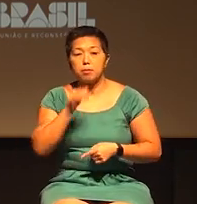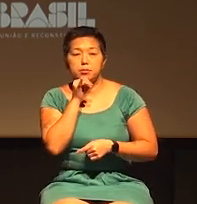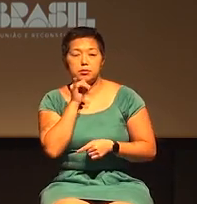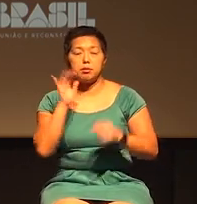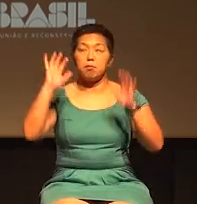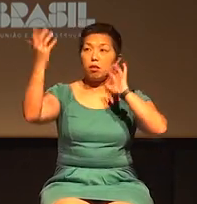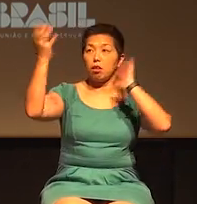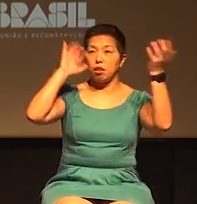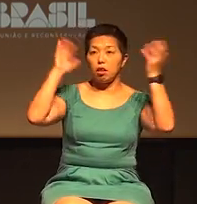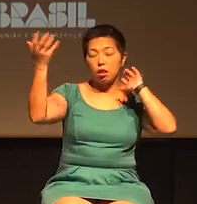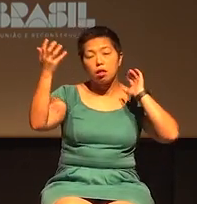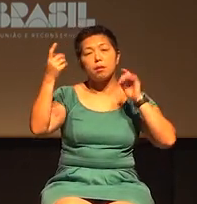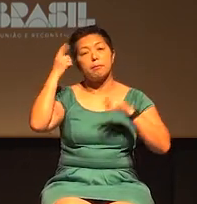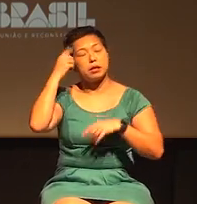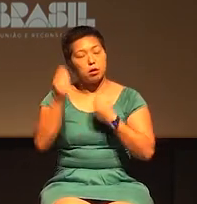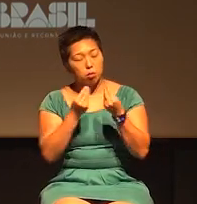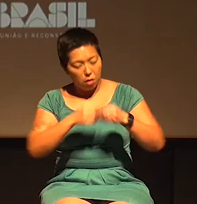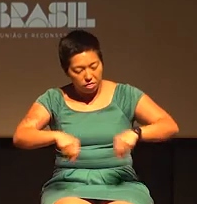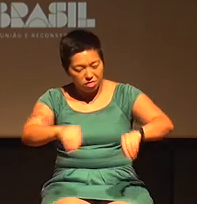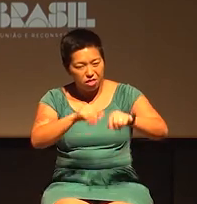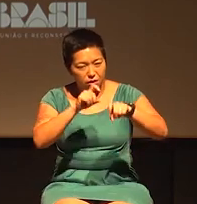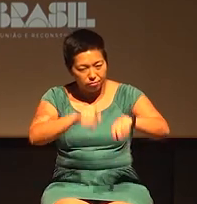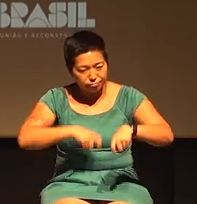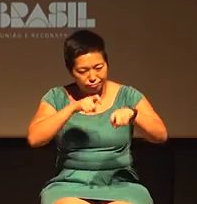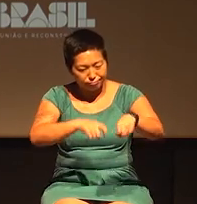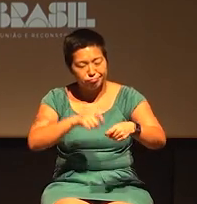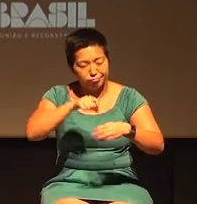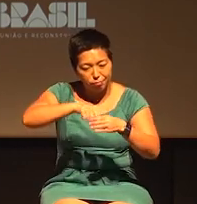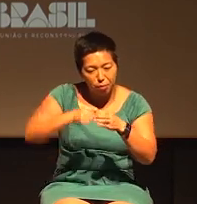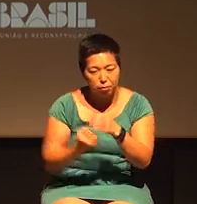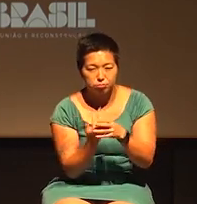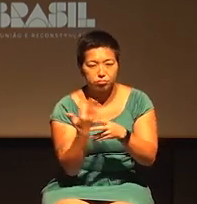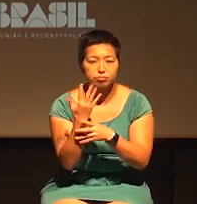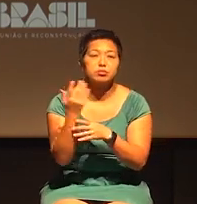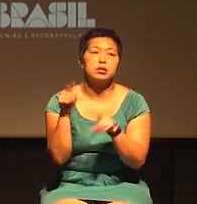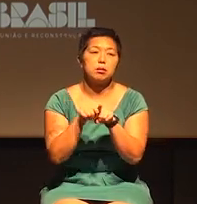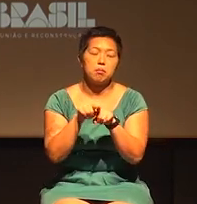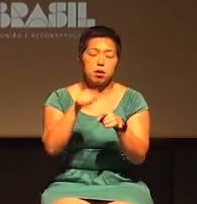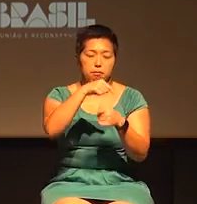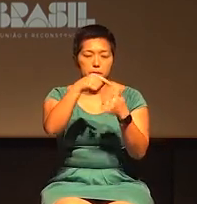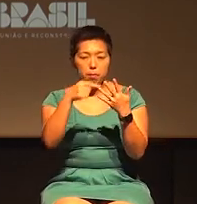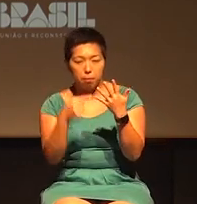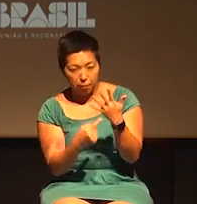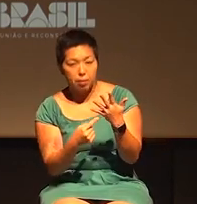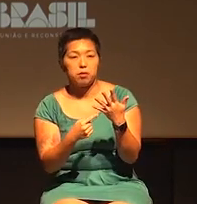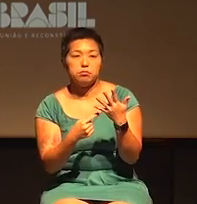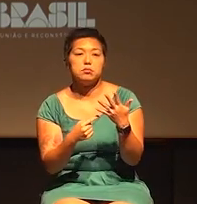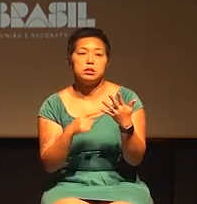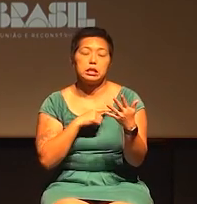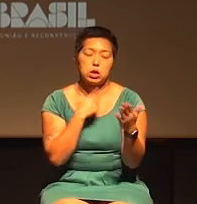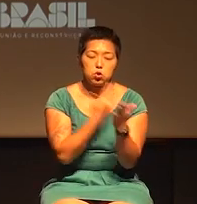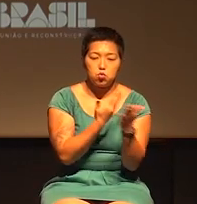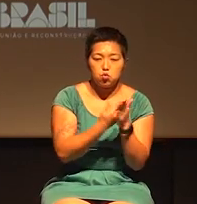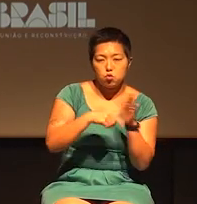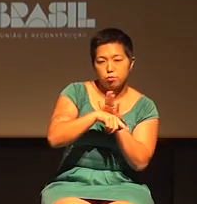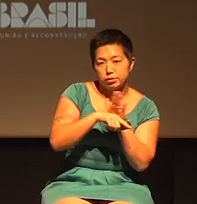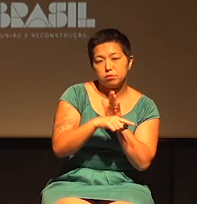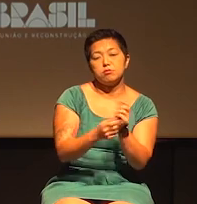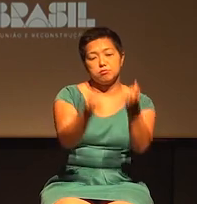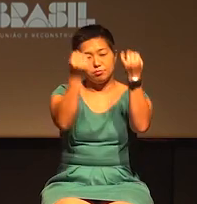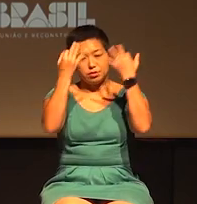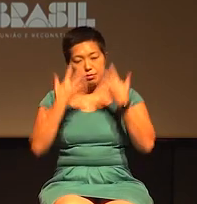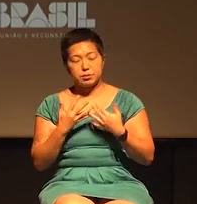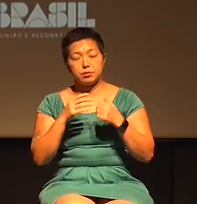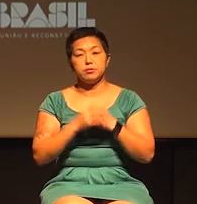formas produtivas pensar a terra né Eh e entre outros aspectos aí da sindemia que tem os estudiosos nos trazido